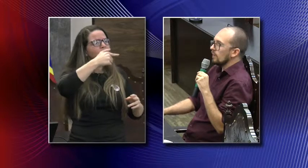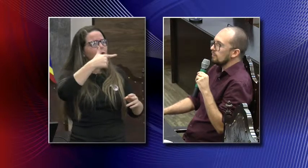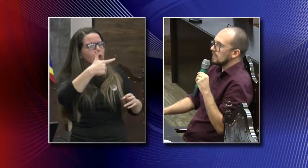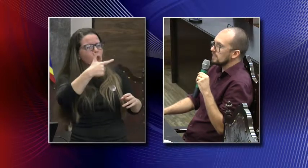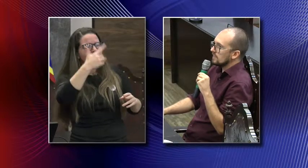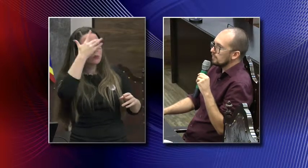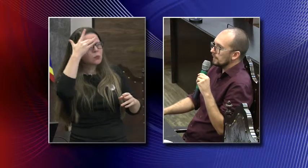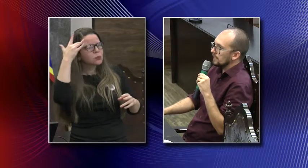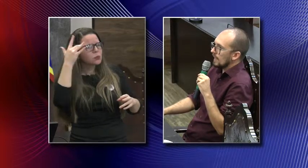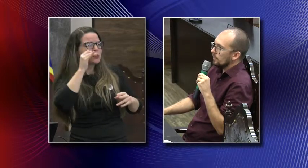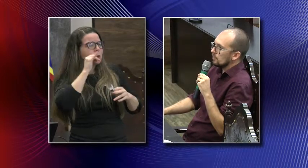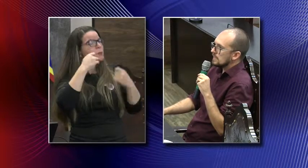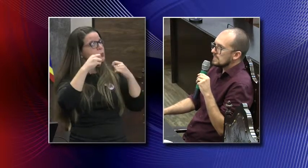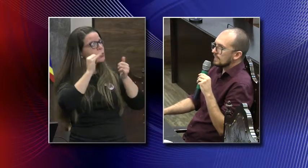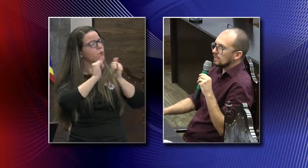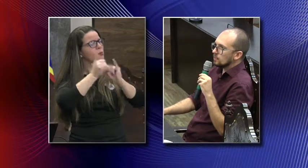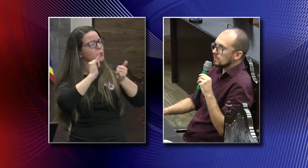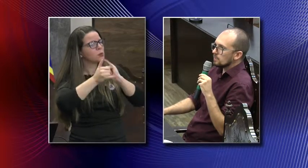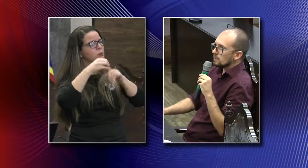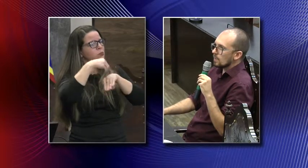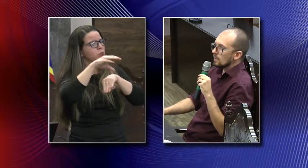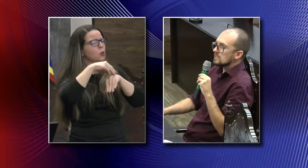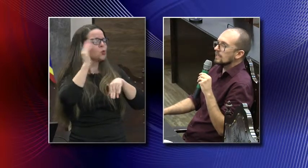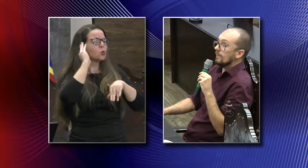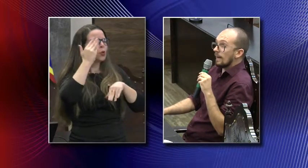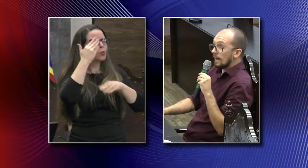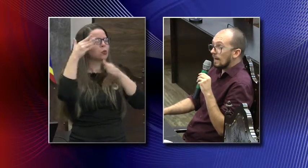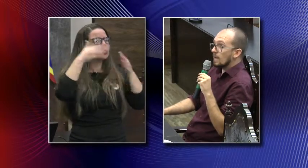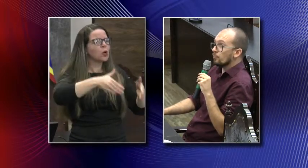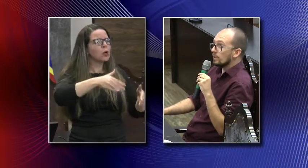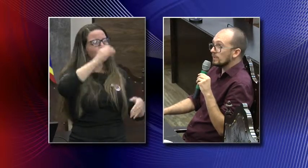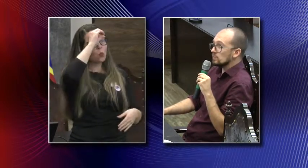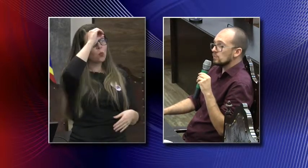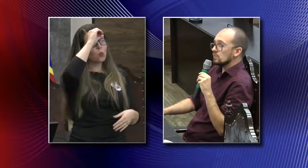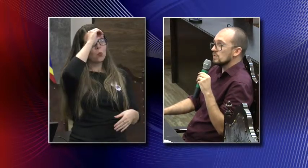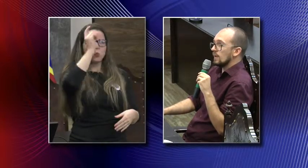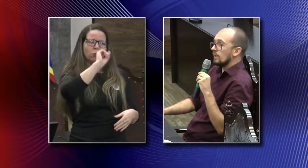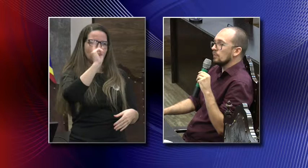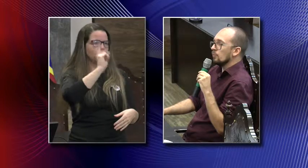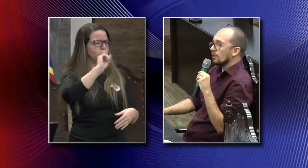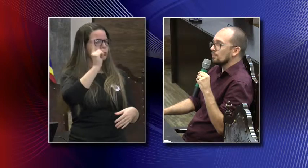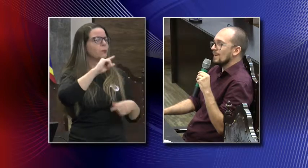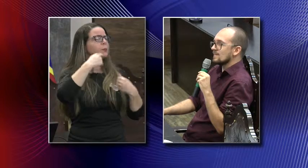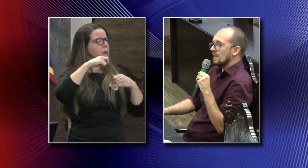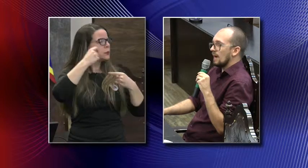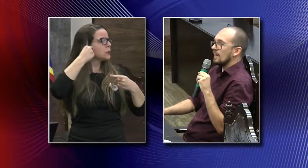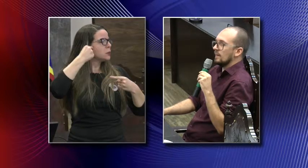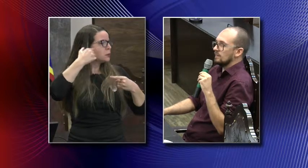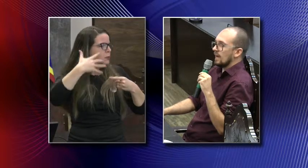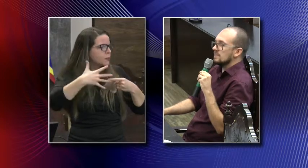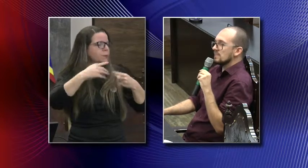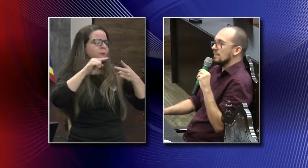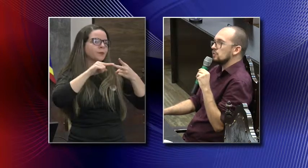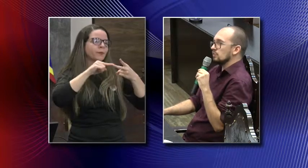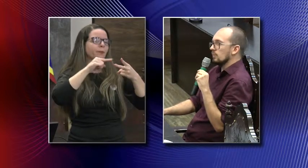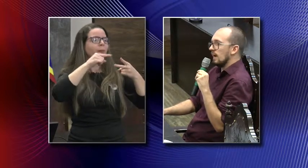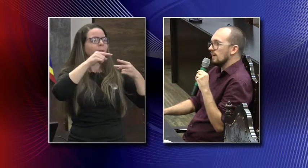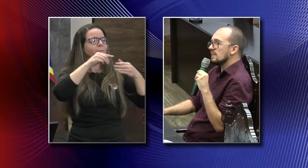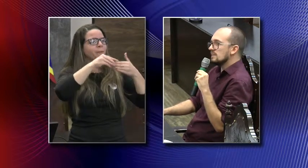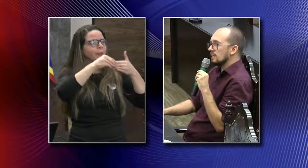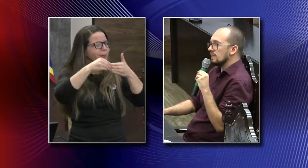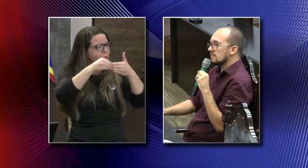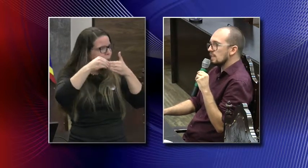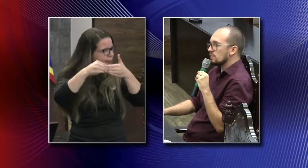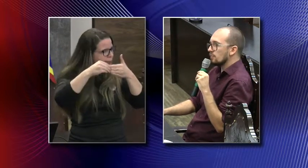Qual é o limite desse plenário? 72 pessoas? É importante, o surdo-cego ele não pode passar, entrar e sair de um